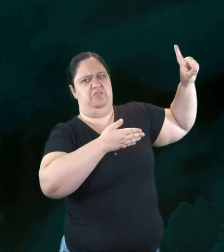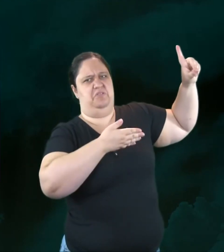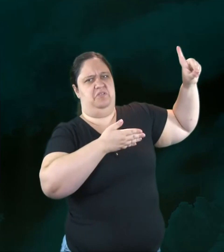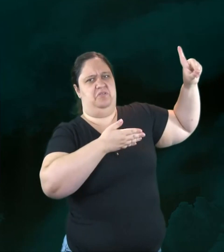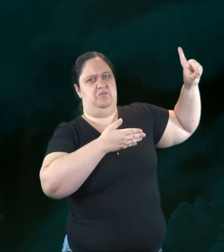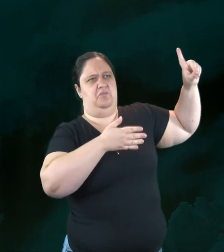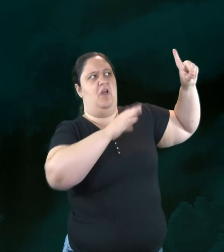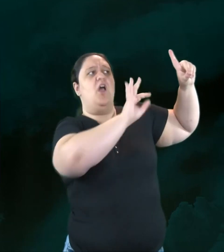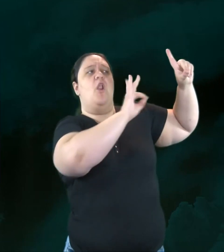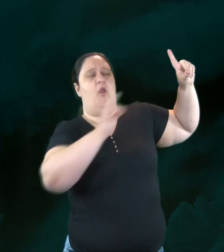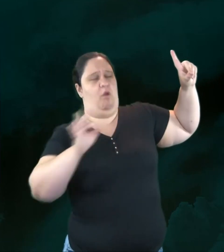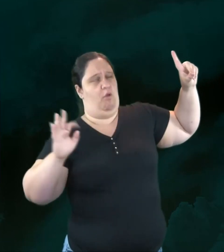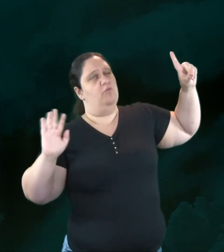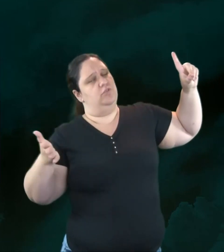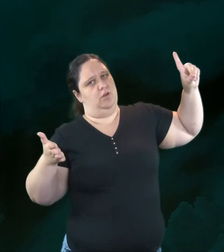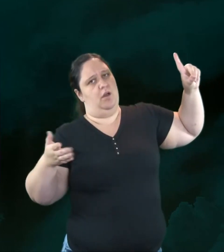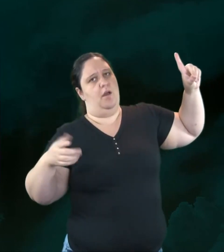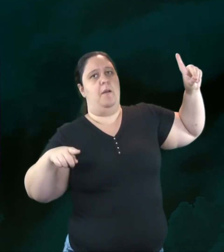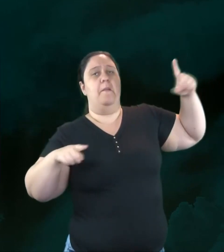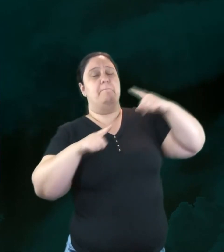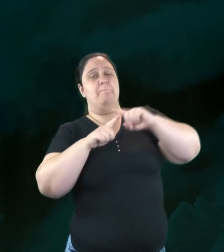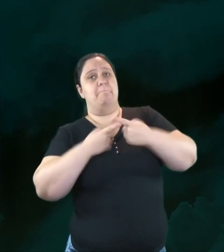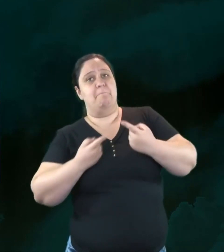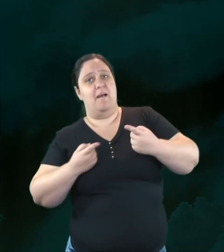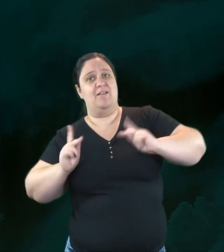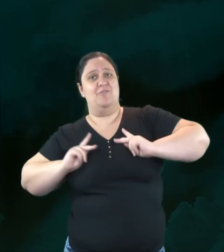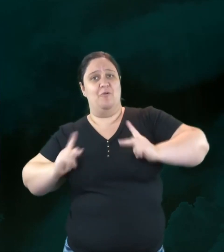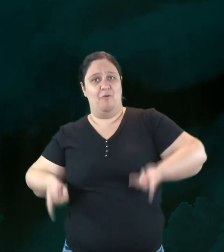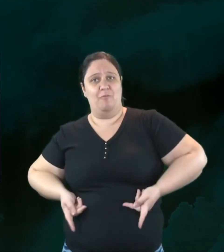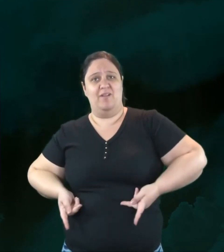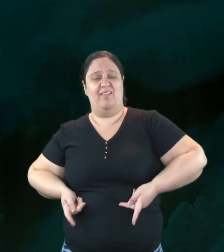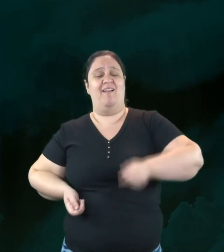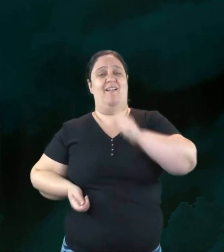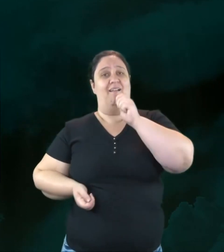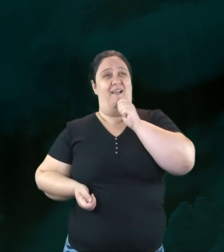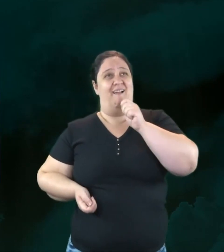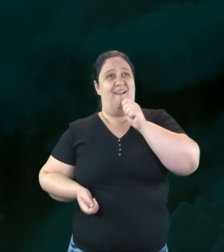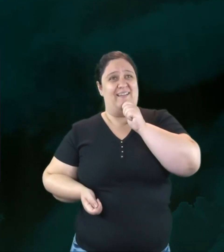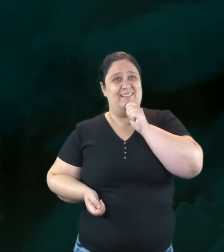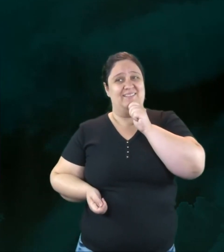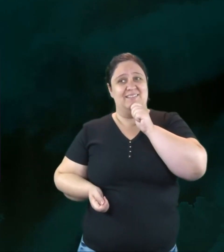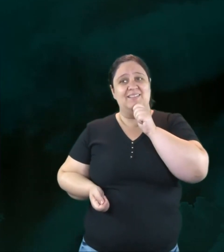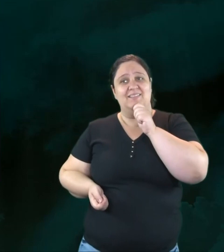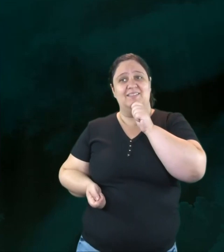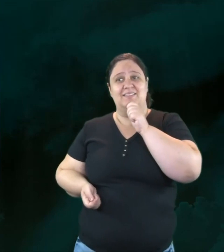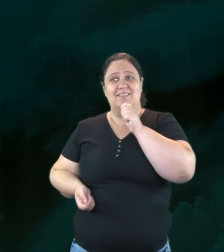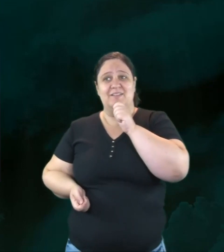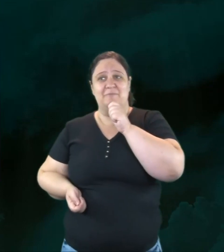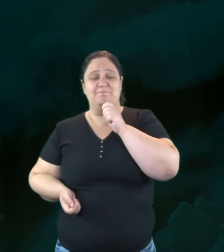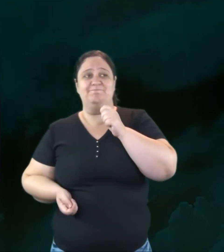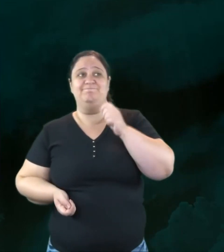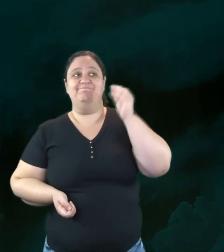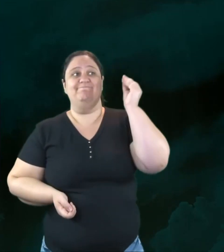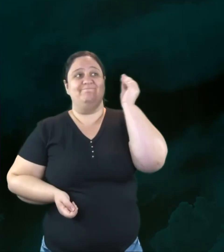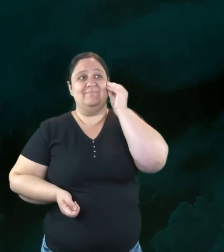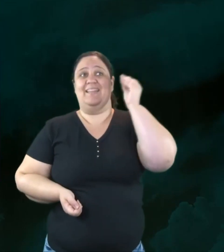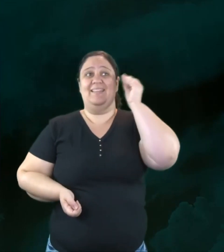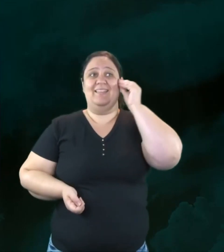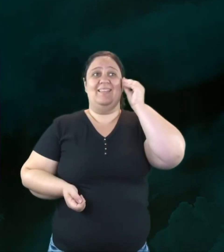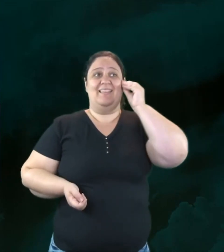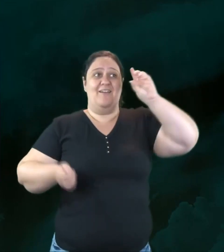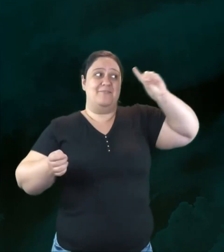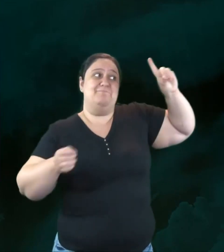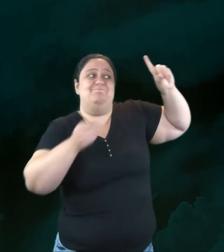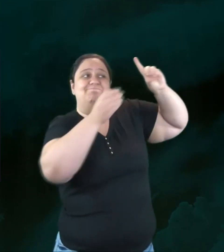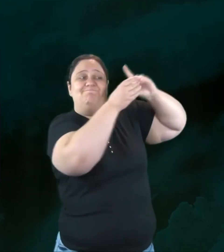desconectado com Deus, mas de alguma forma, esses homens, mesmo não piedosos, ainda tinham uma